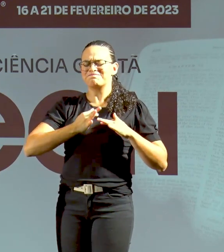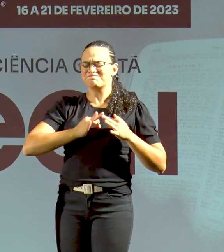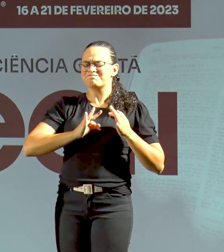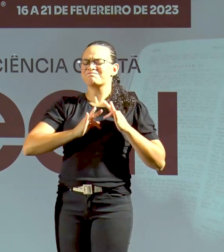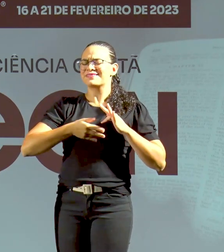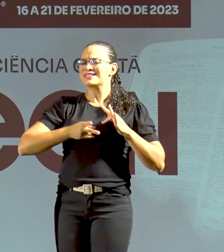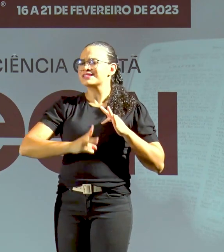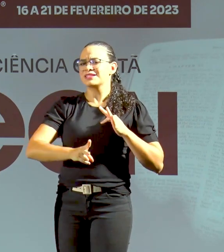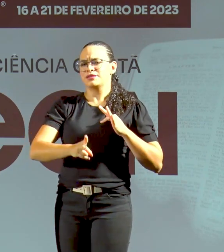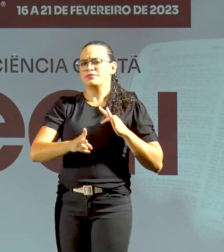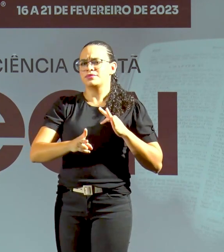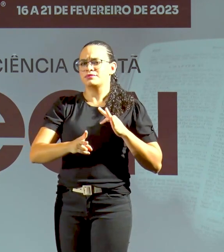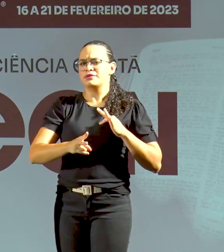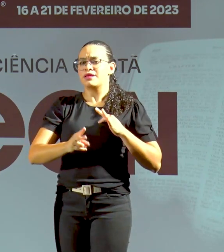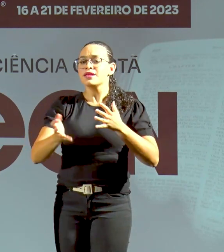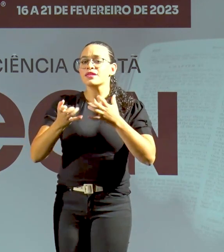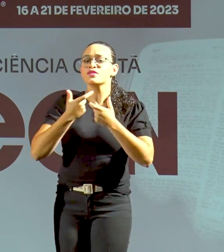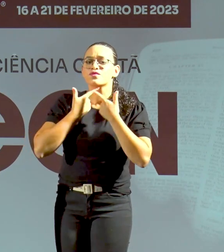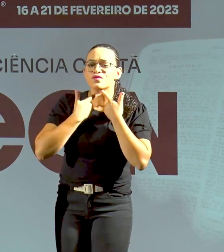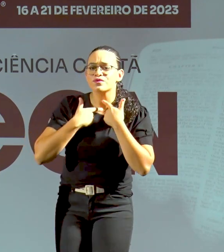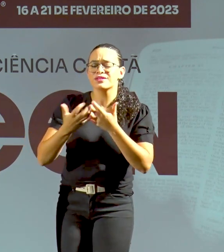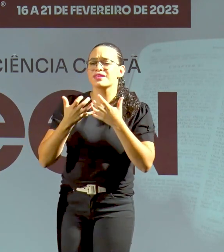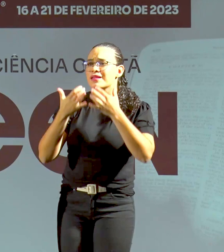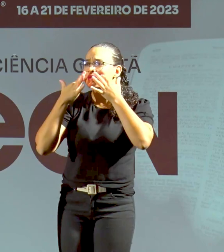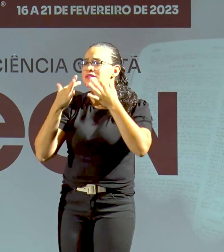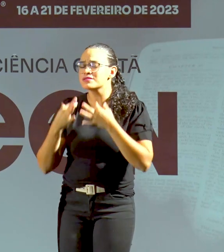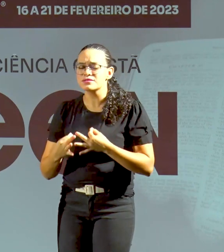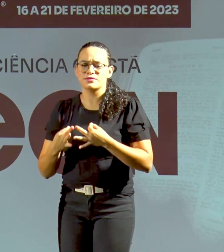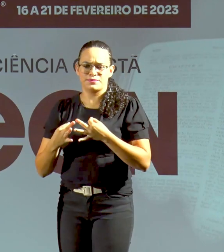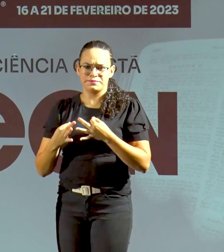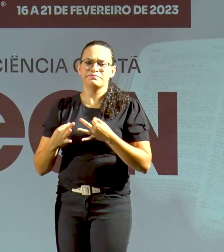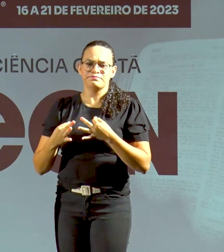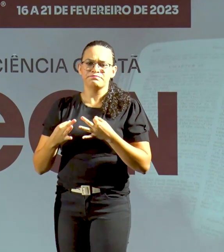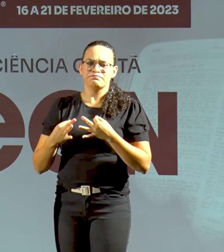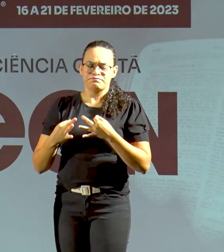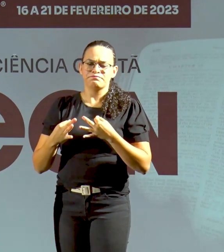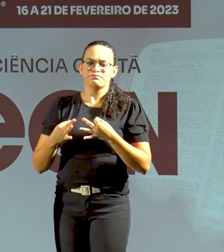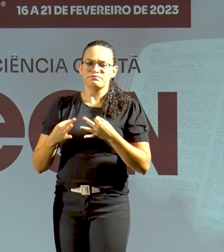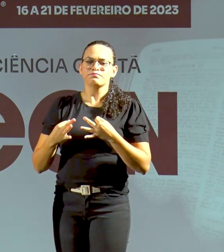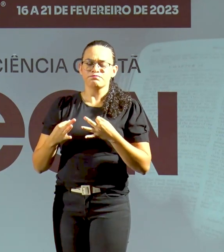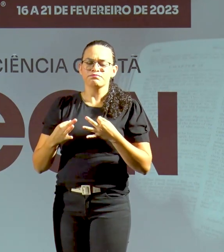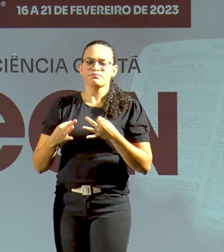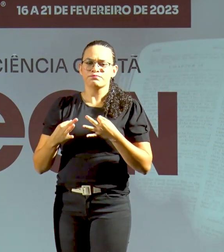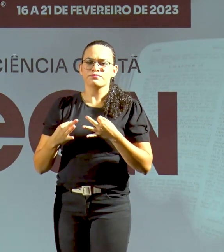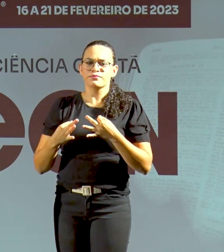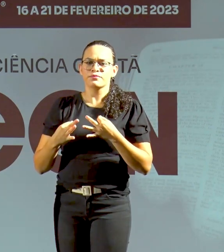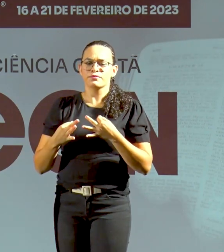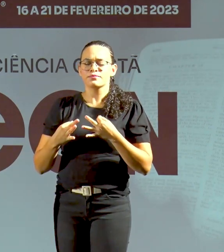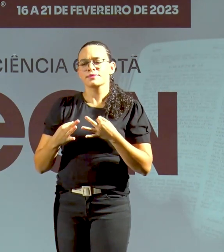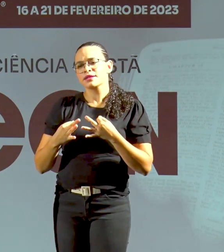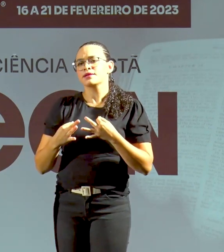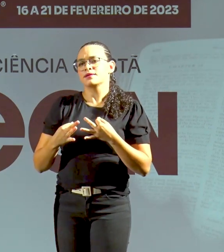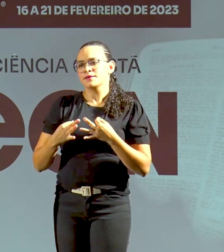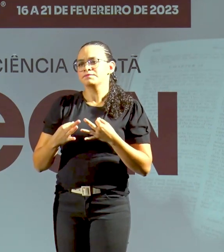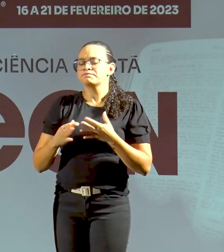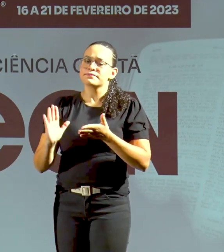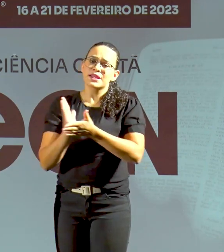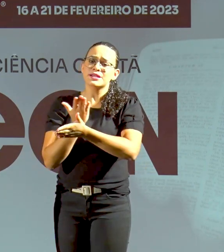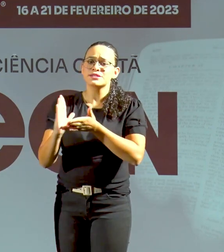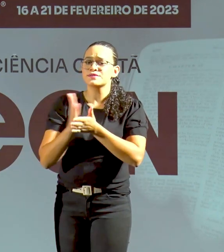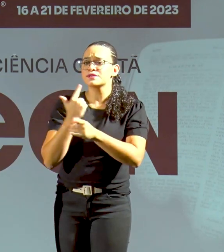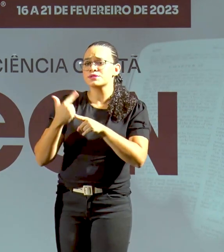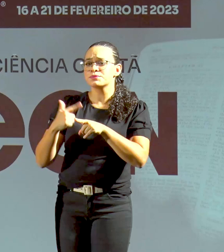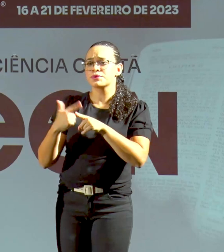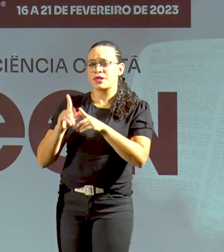e essa fome de atenção talvez por conta de um